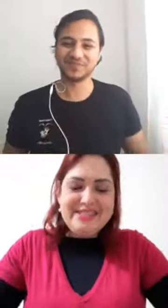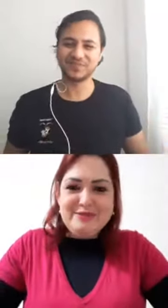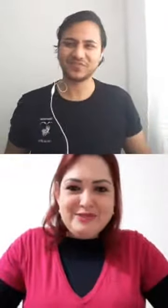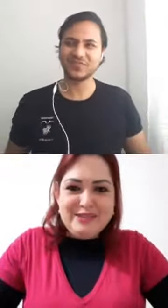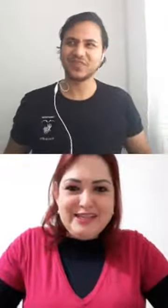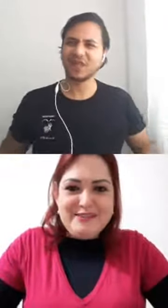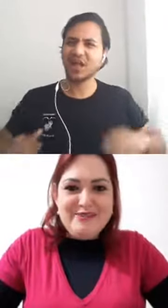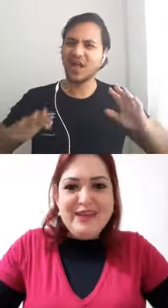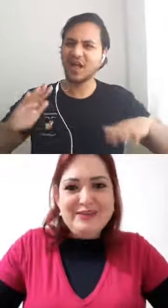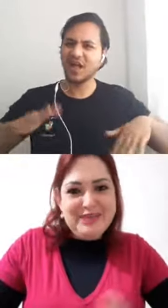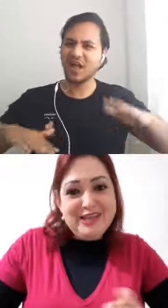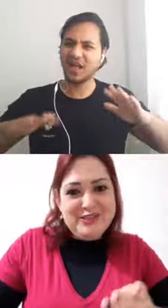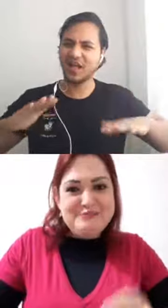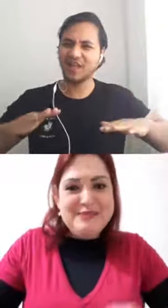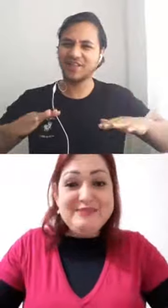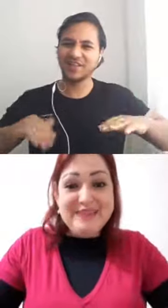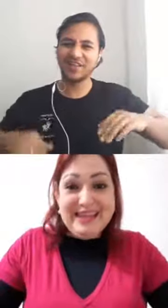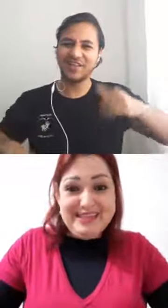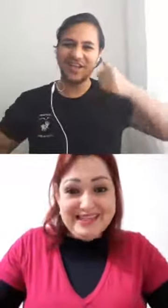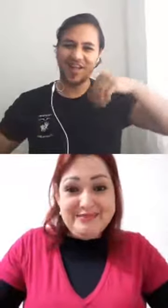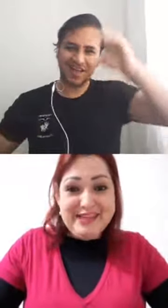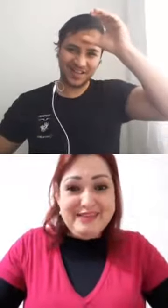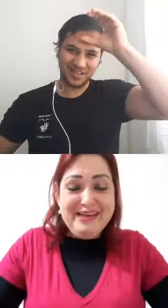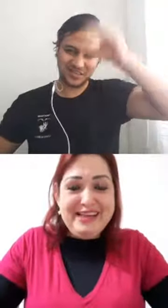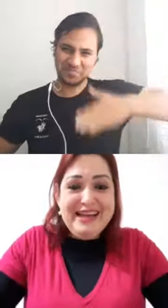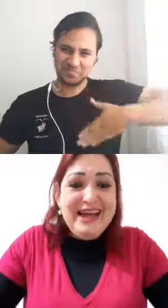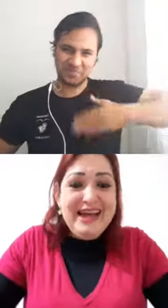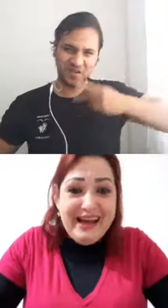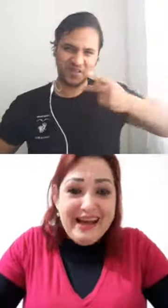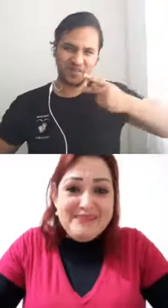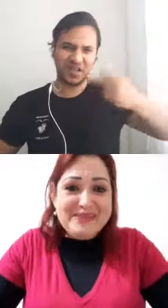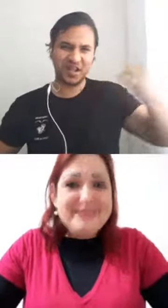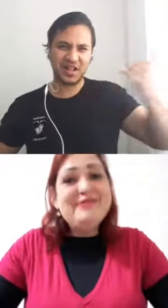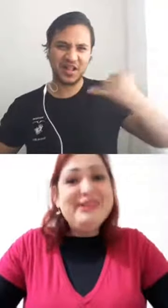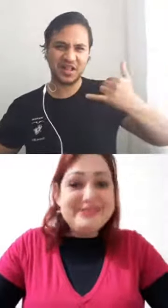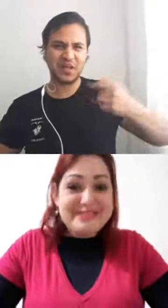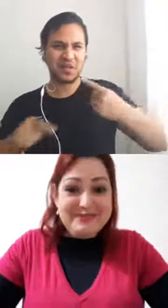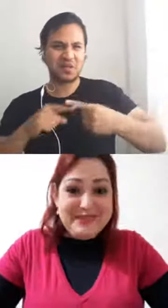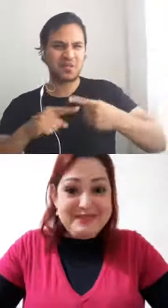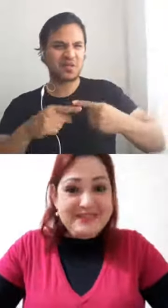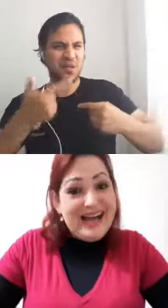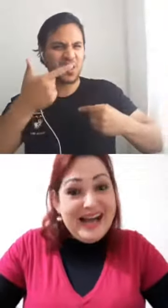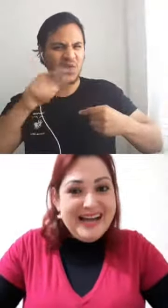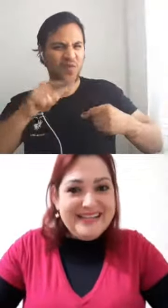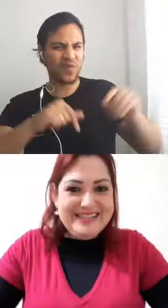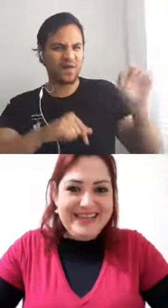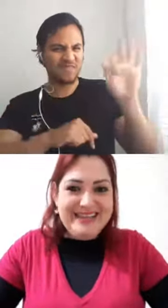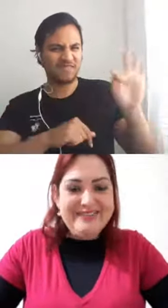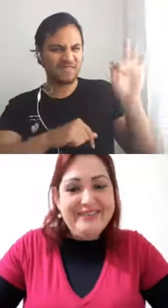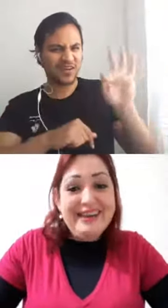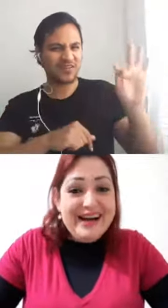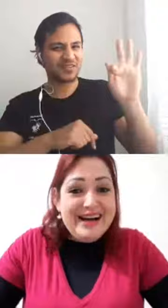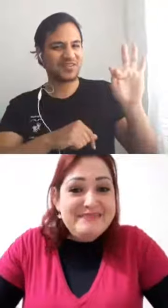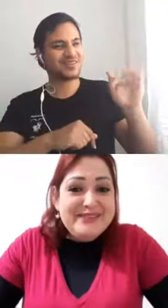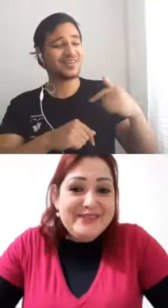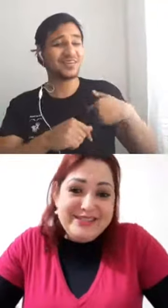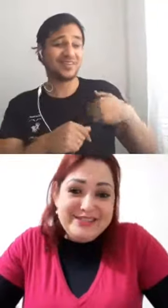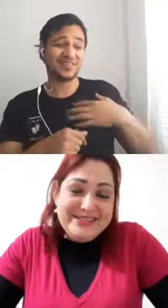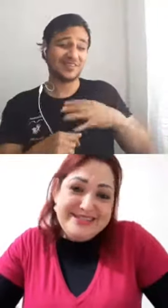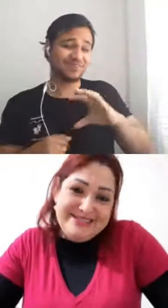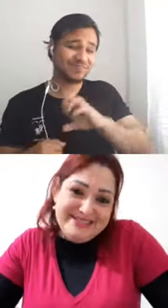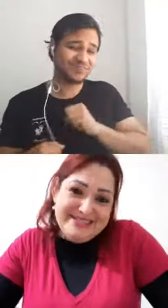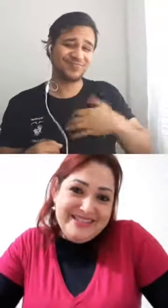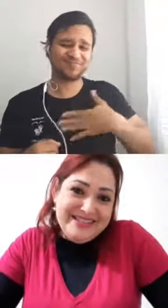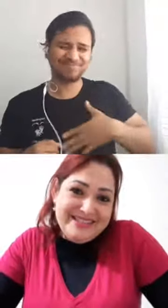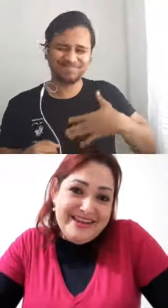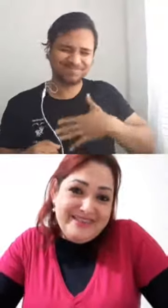vezes as pessoas até me falam, minha tia mesmo, que ela é intérprete, ela fala, porque não faz outra faculdade, né? Eu falo, mas eu gosto